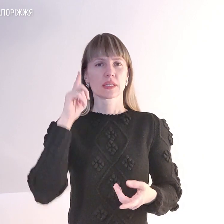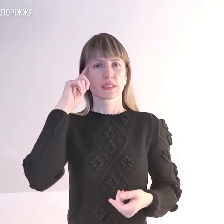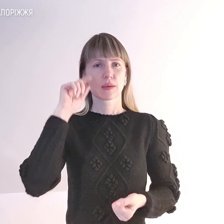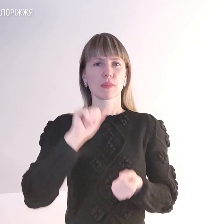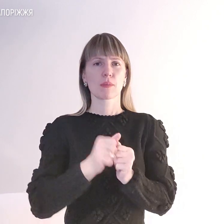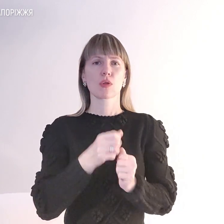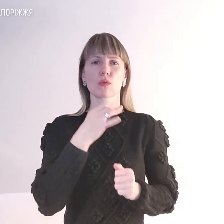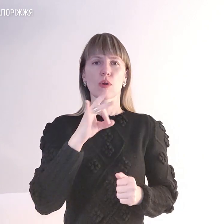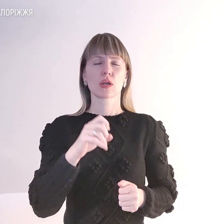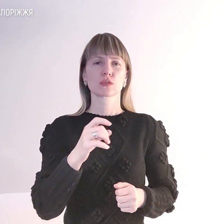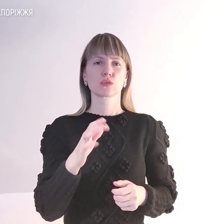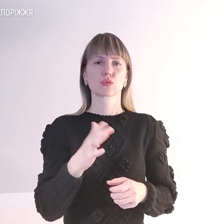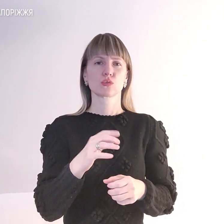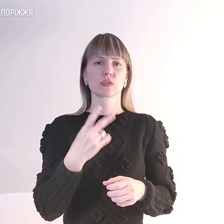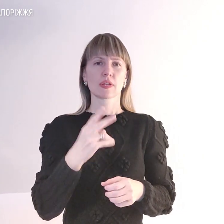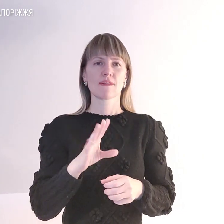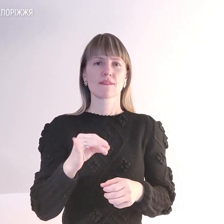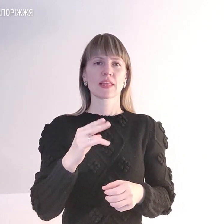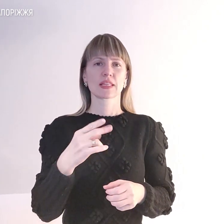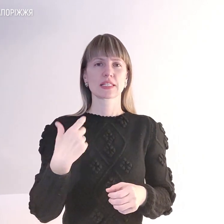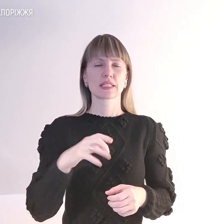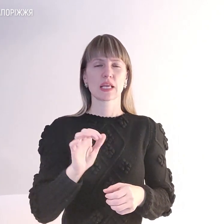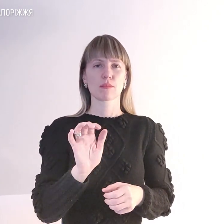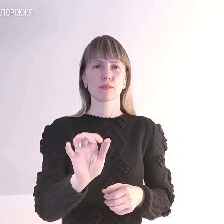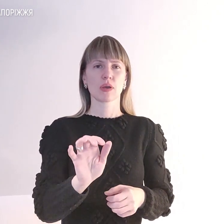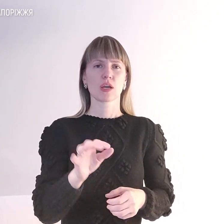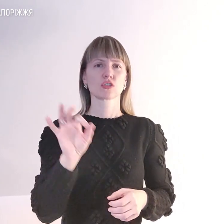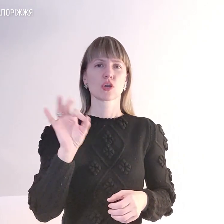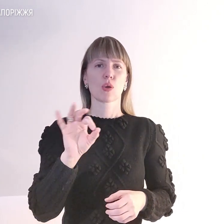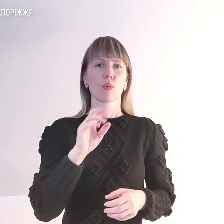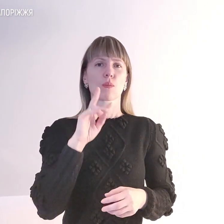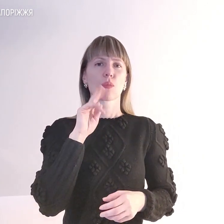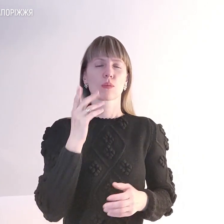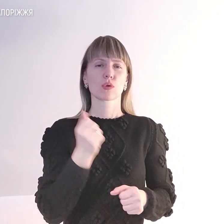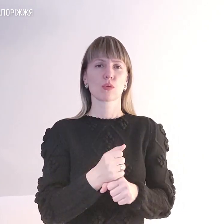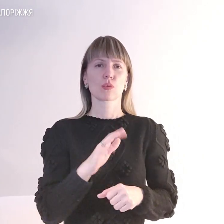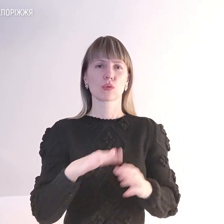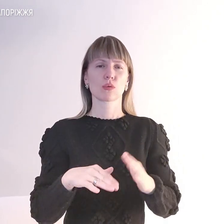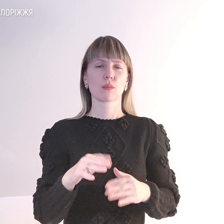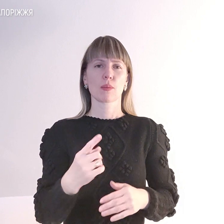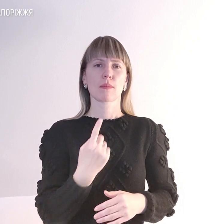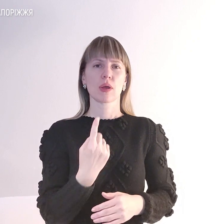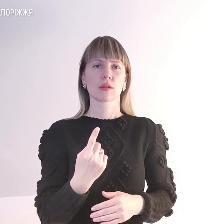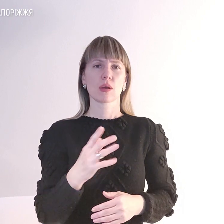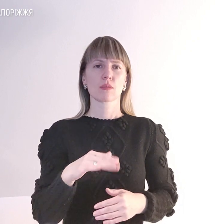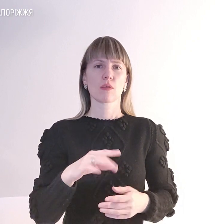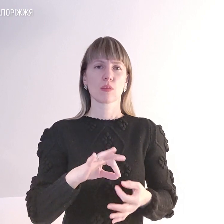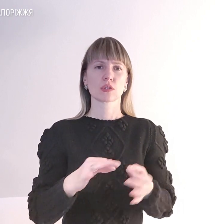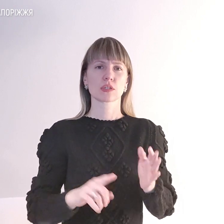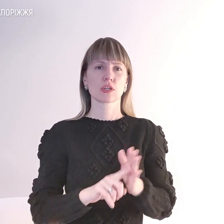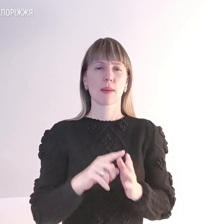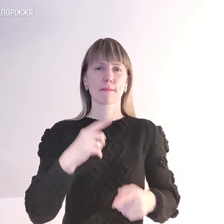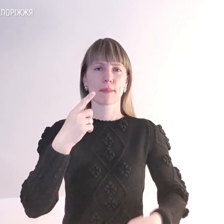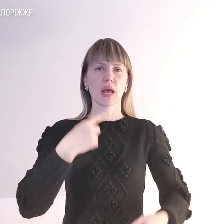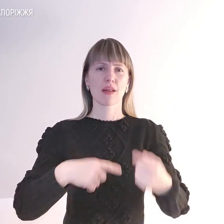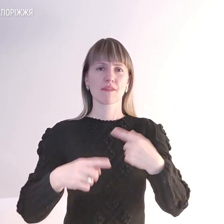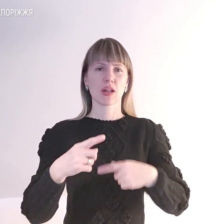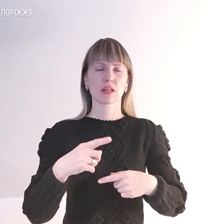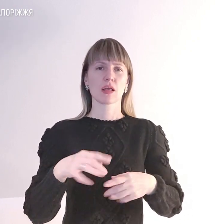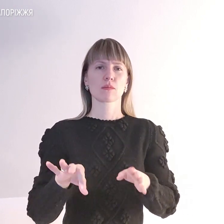разі пробку тримати від себе. Найчастіша помилка, яку роблять люди, це беруть по одному, а в процесі починають перевертати. І тоді так і виходить, що